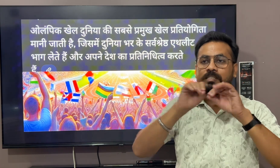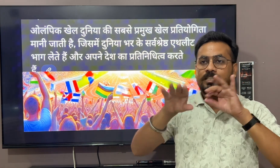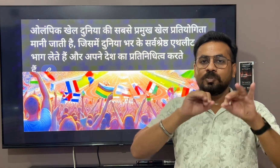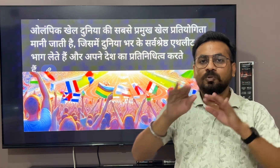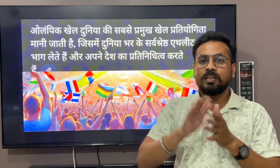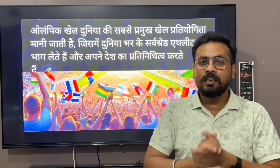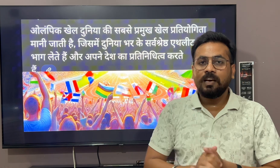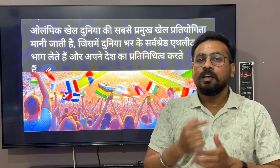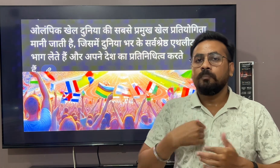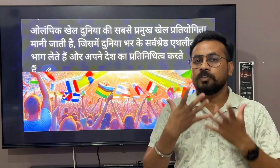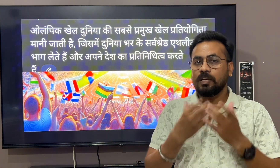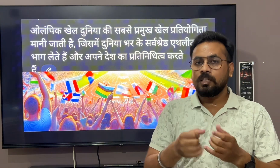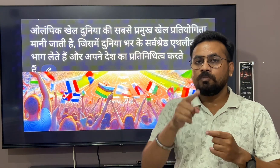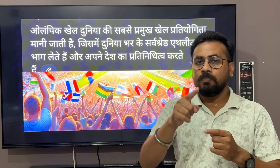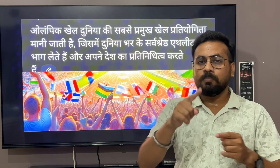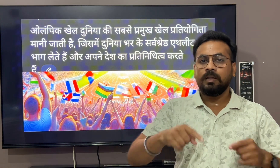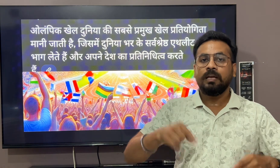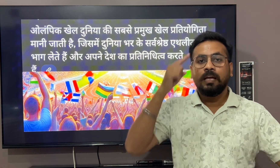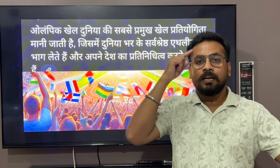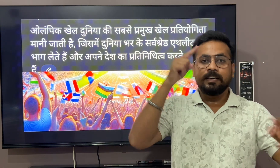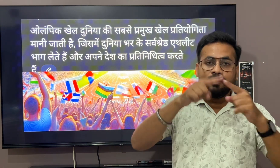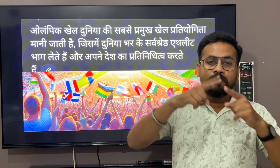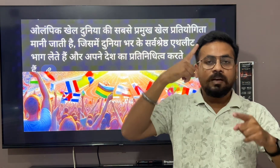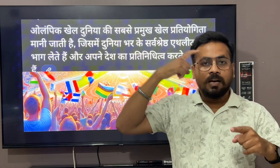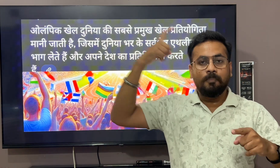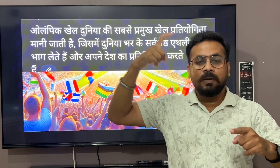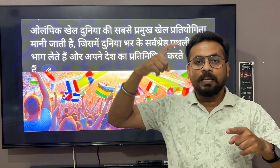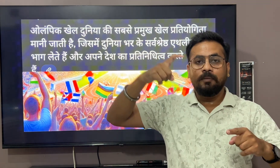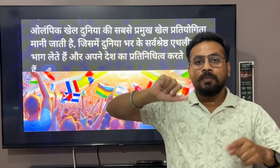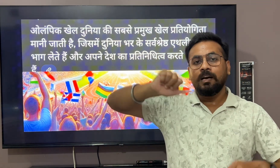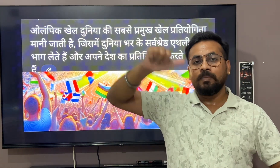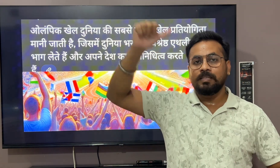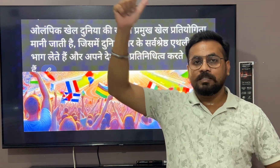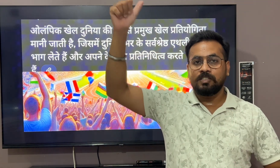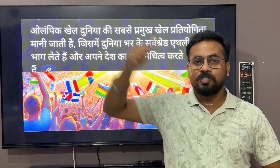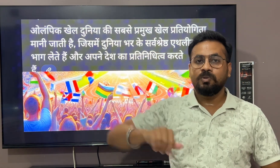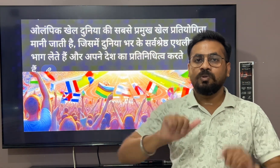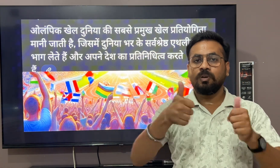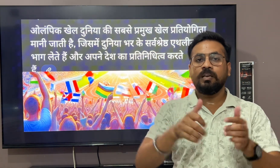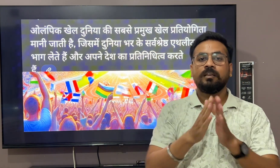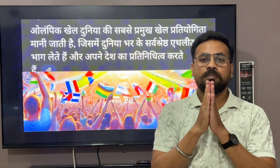जरूर करिएगा, मैं चाहता हूँ आप अपने टीम में सक्सेस। ओके।